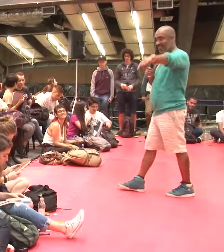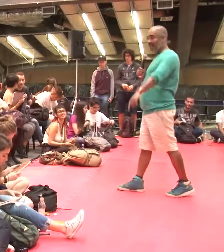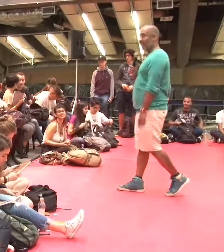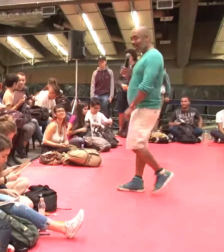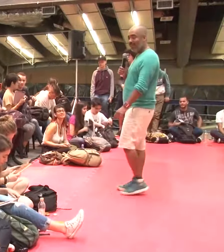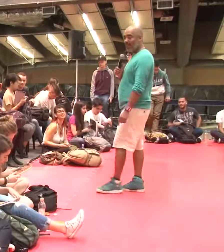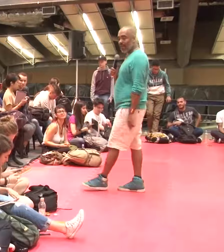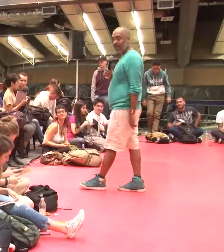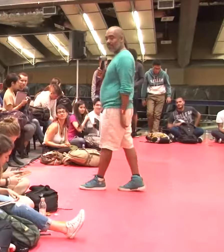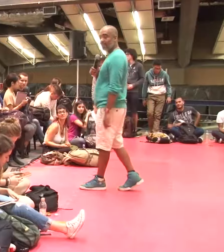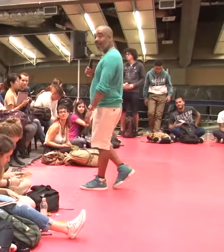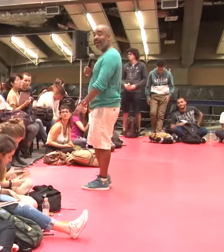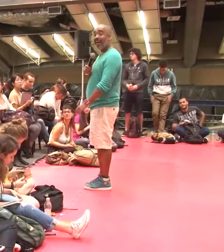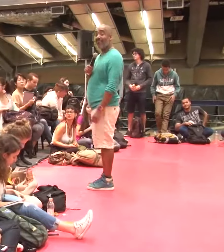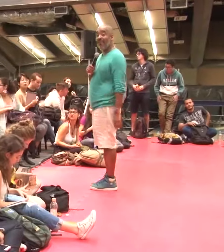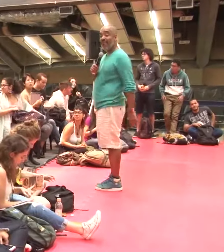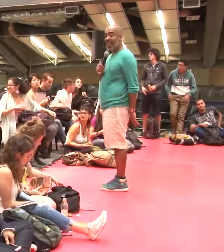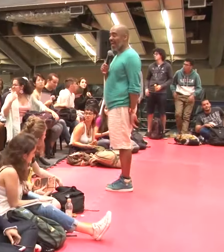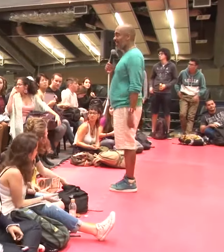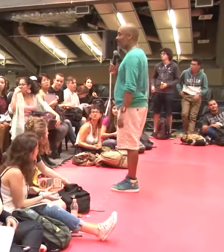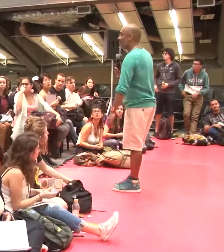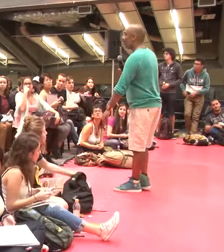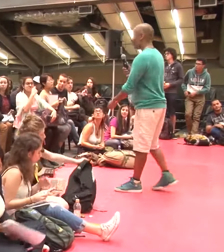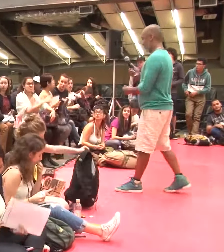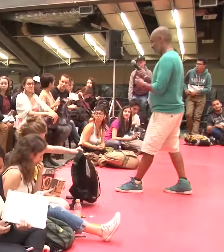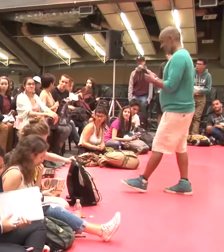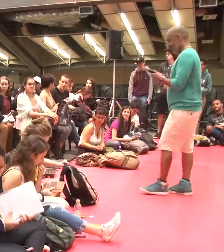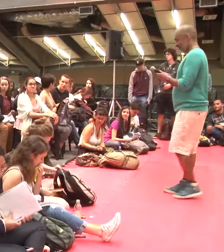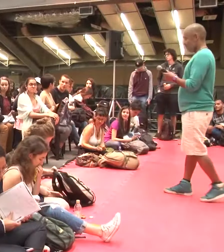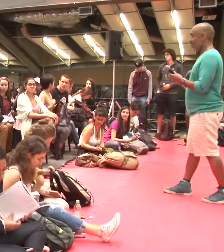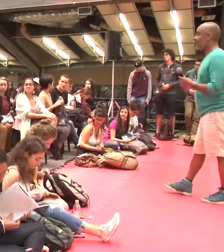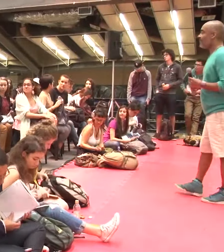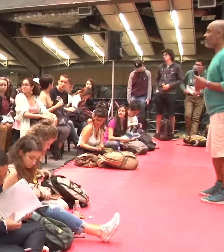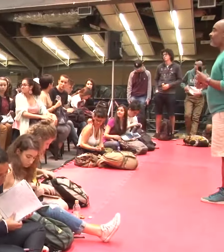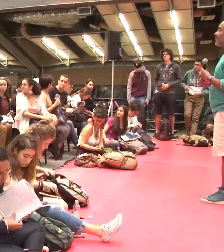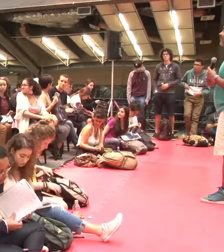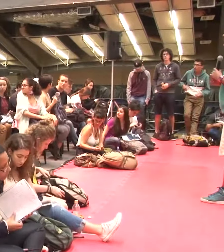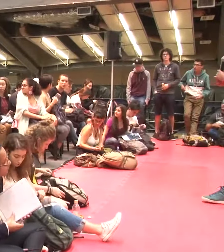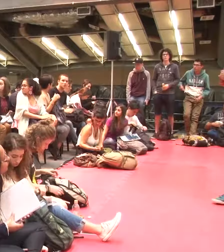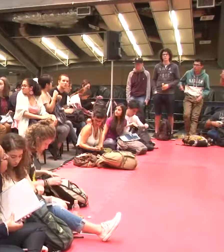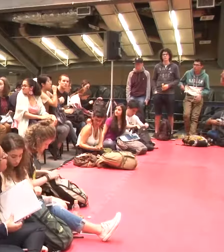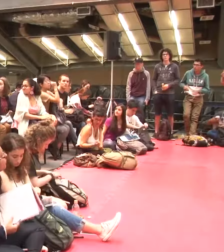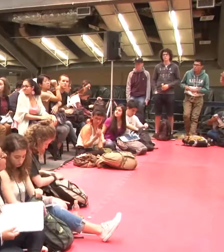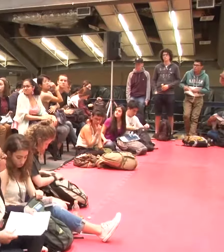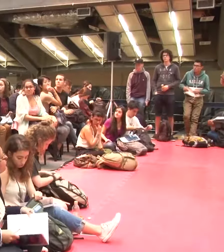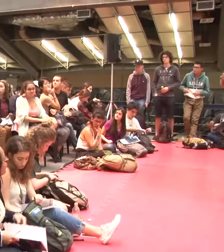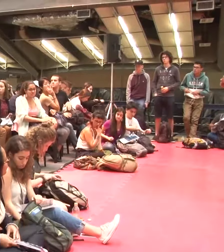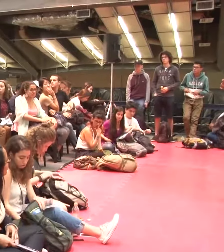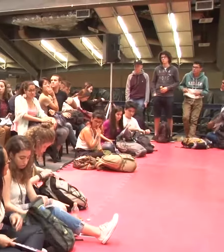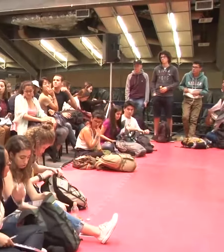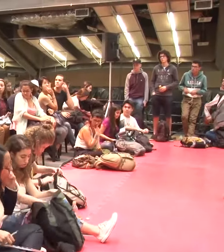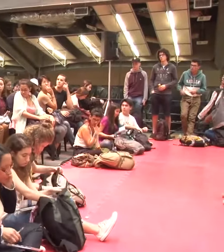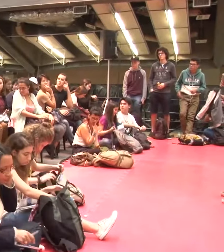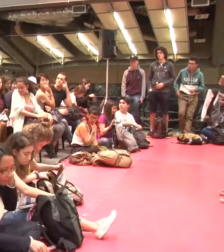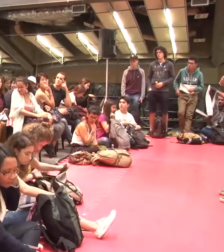praça, não, tá? Inclusive, vivificada. Nós só temos os livros do vestibular para serem emprestados, tá? As